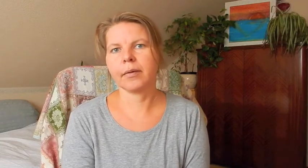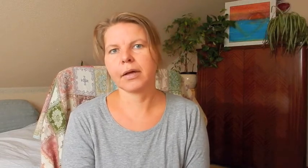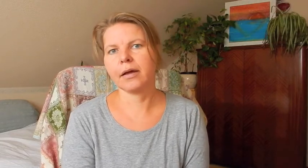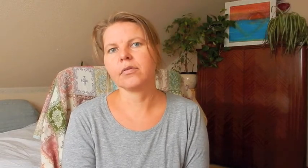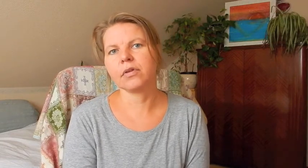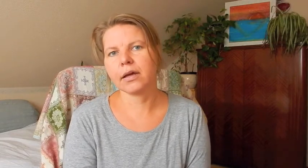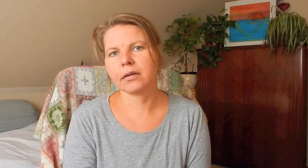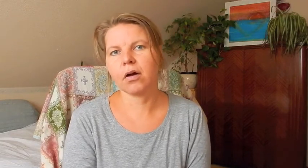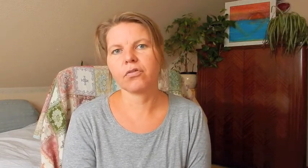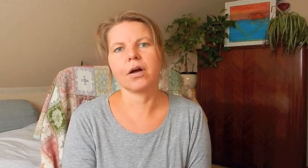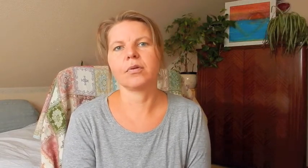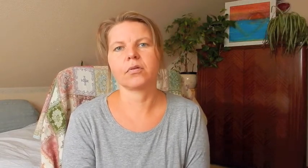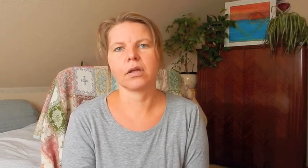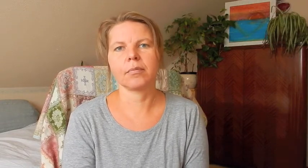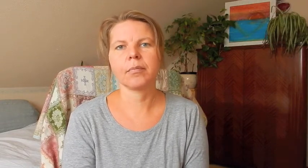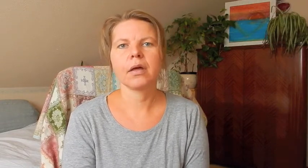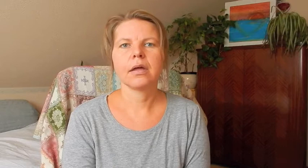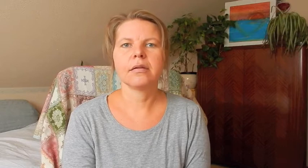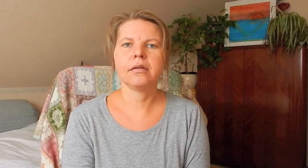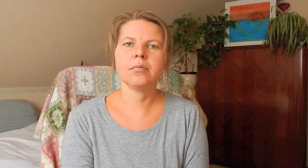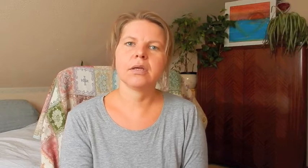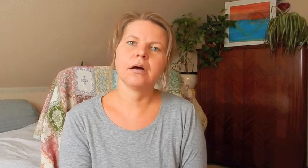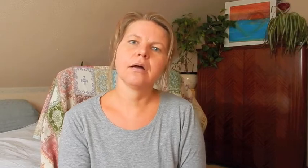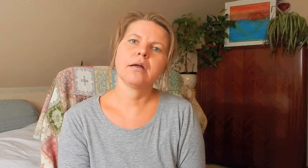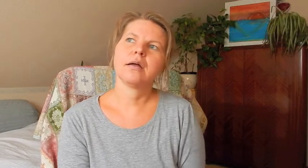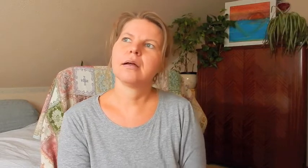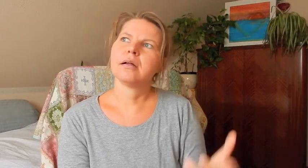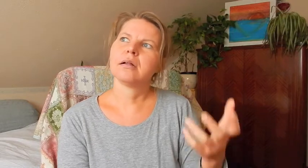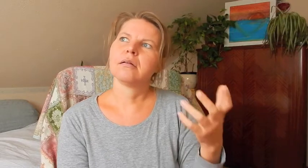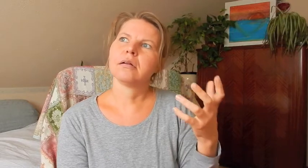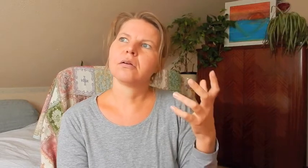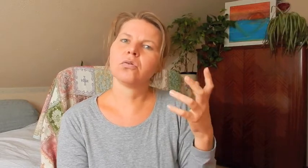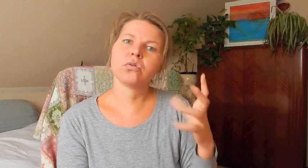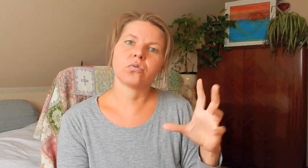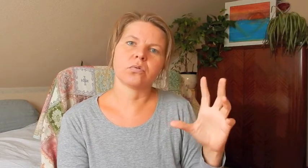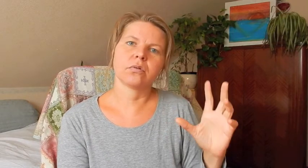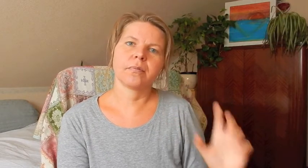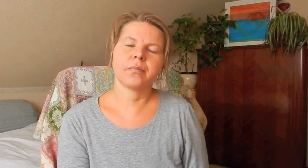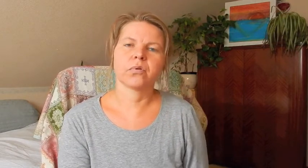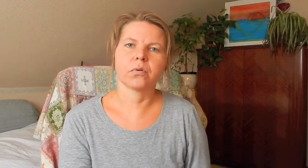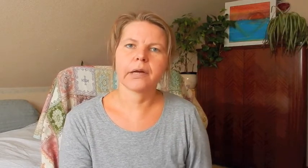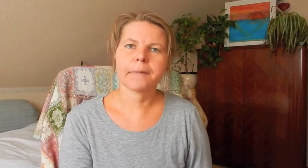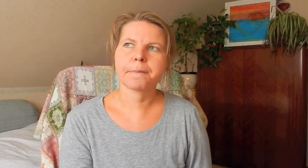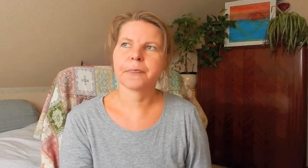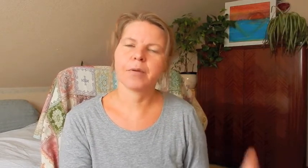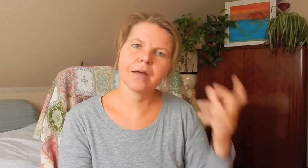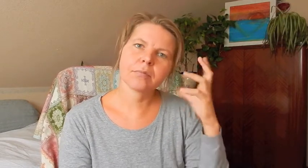meinem Geist vielleicht eine Aufgabe zu geben, die mir gut tut. So, ja. Aber erstmal